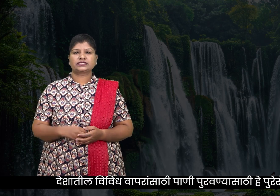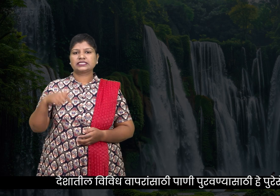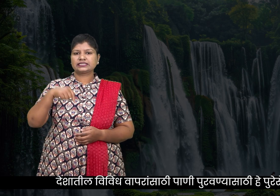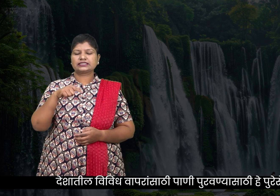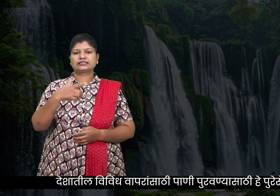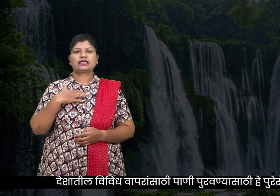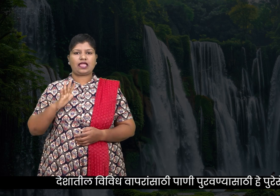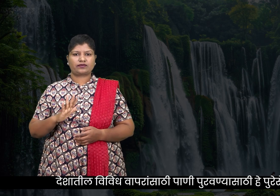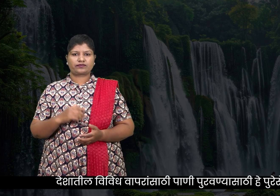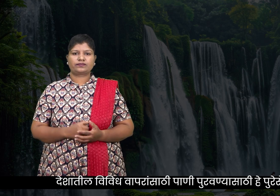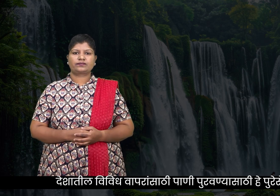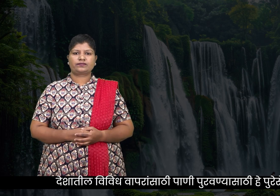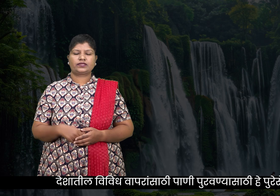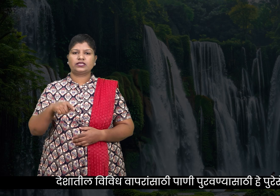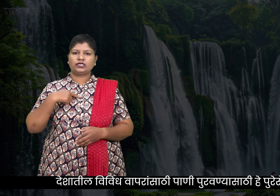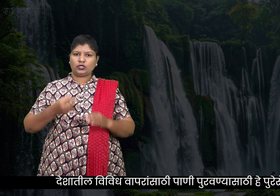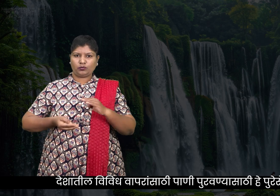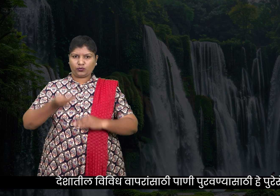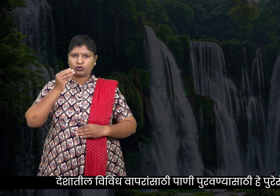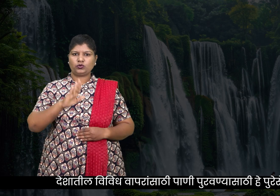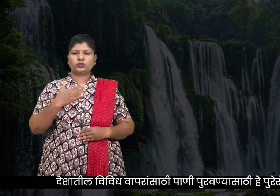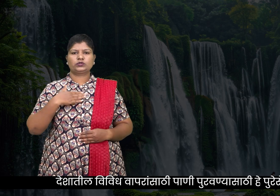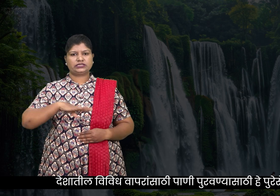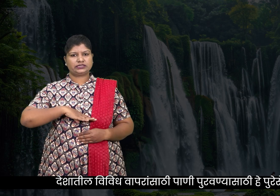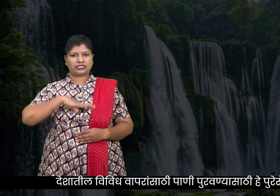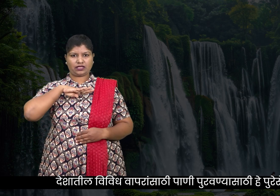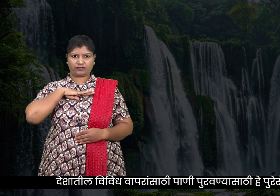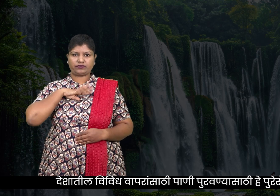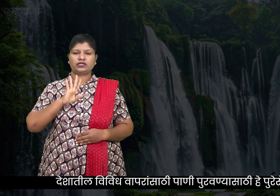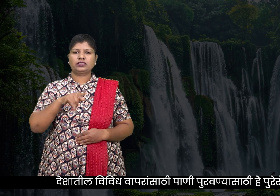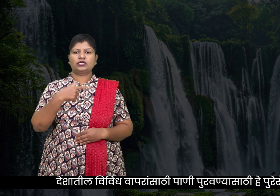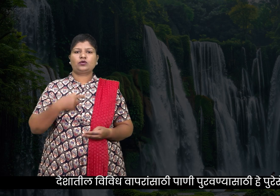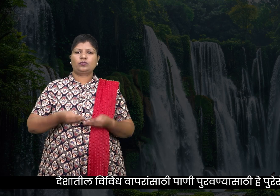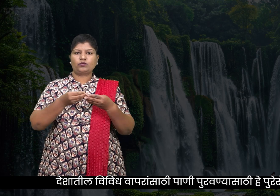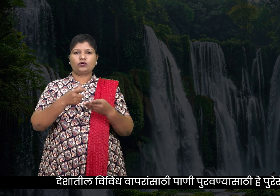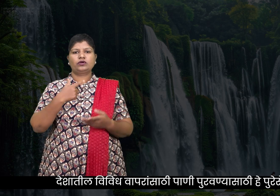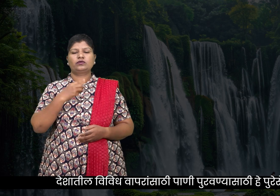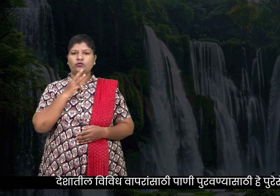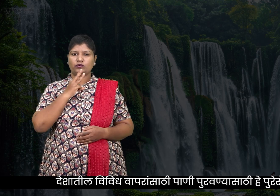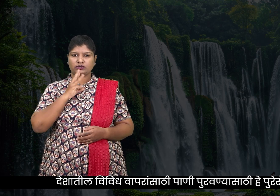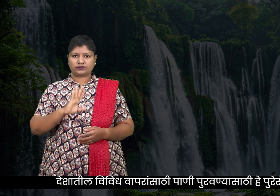देशातील विविध वापरासाठी पाणी पुरवण्यासाठी हे पुरेसे मानले जाते.